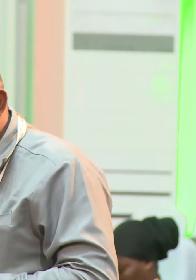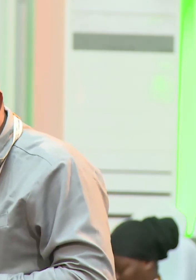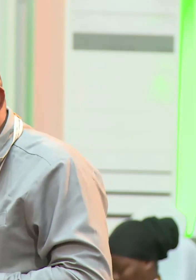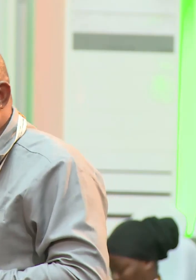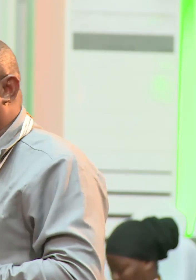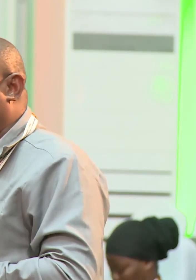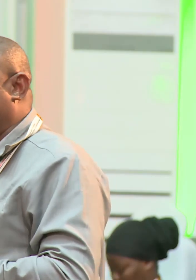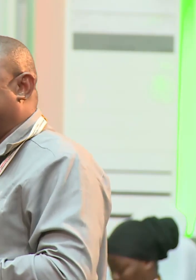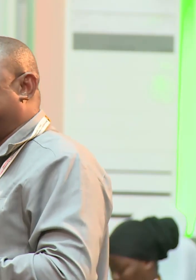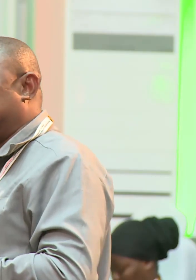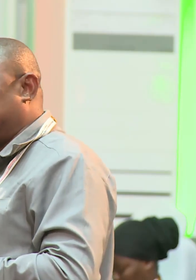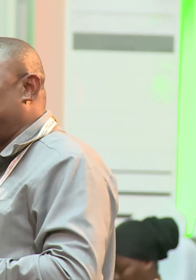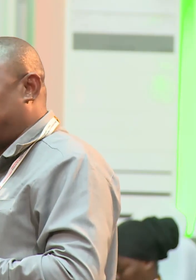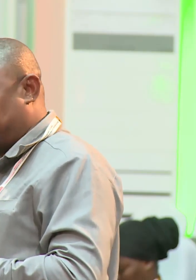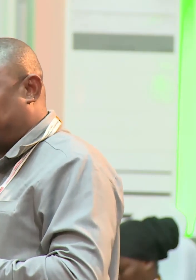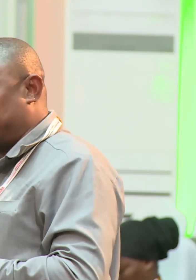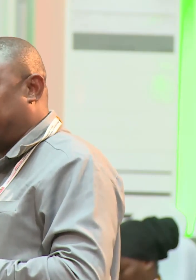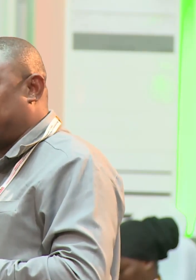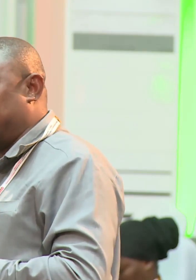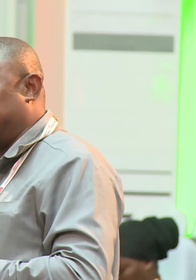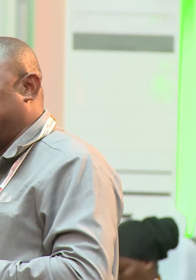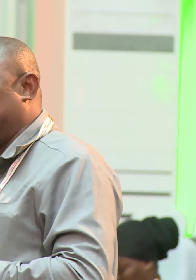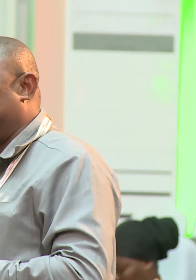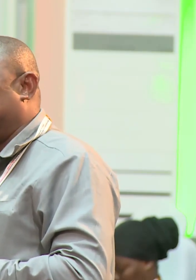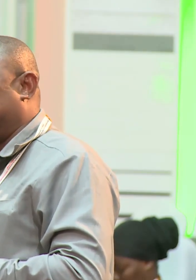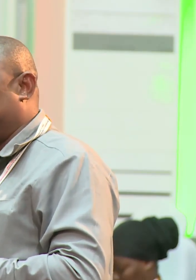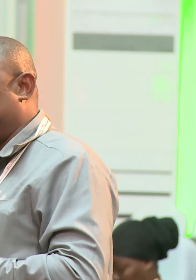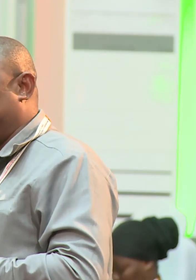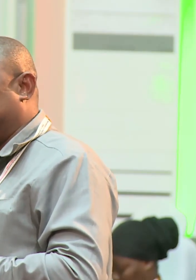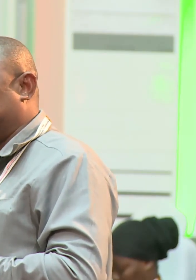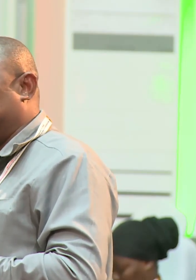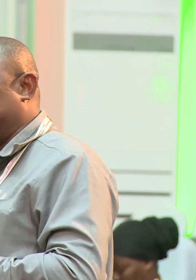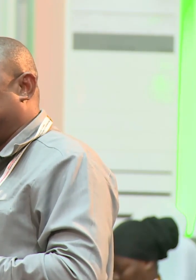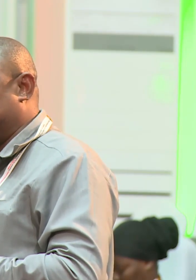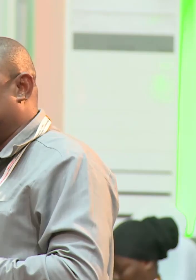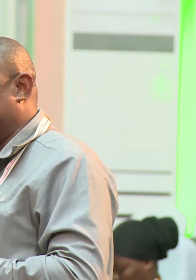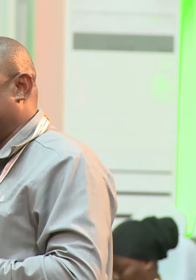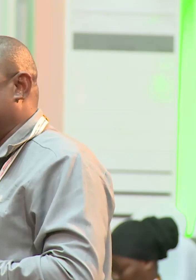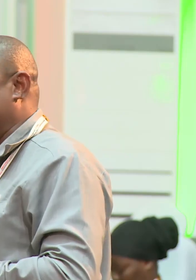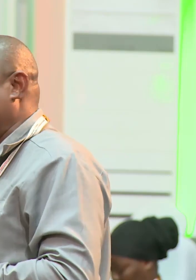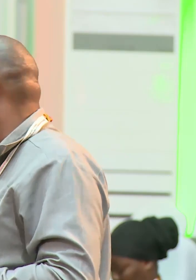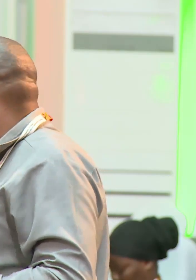rue. Qu'est-ce que vous pourriez formuler comme recommandation? Merci.